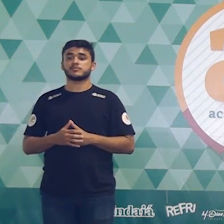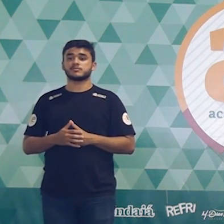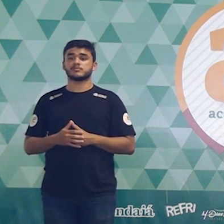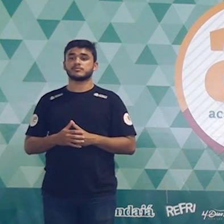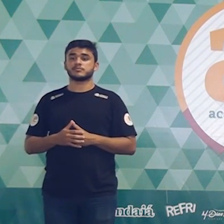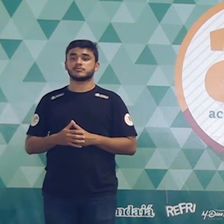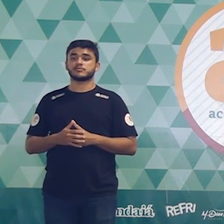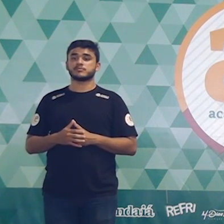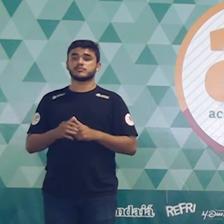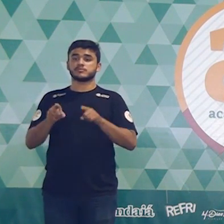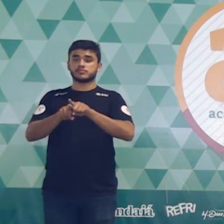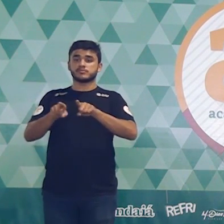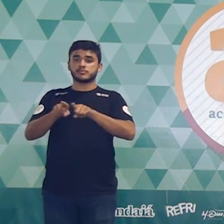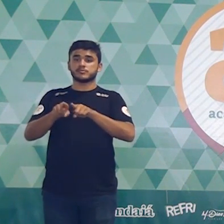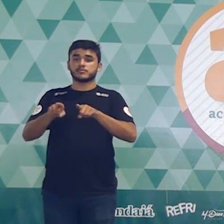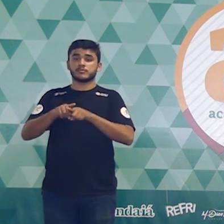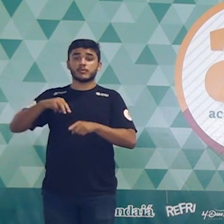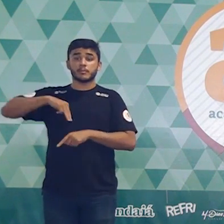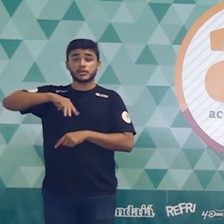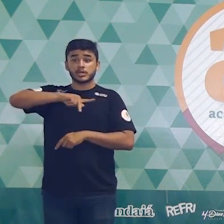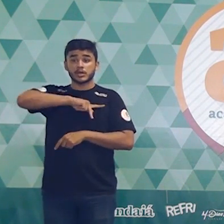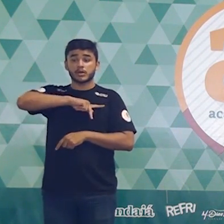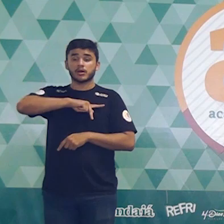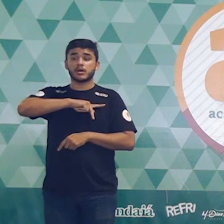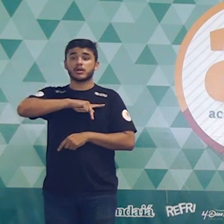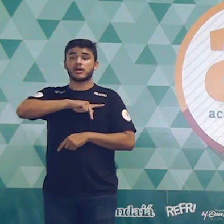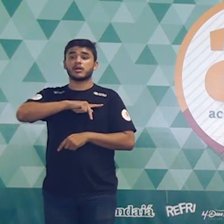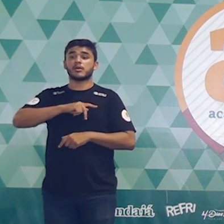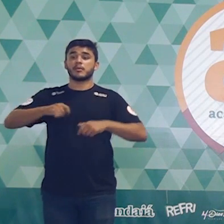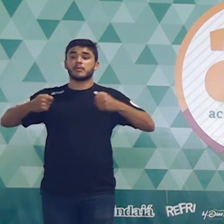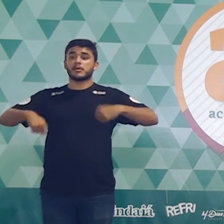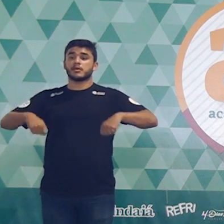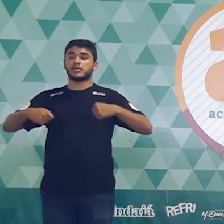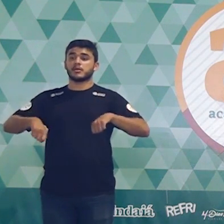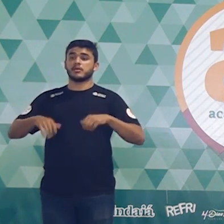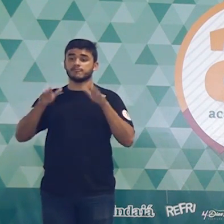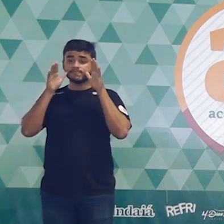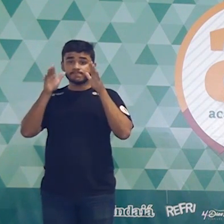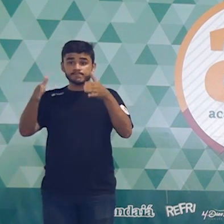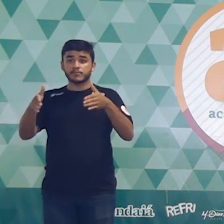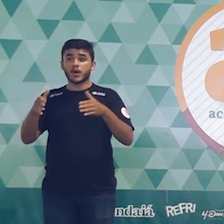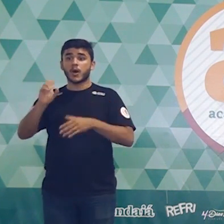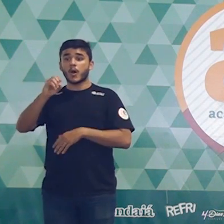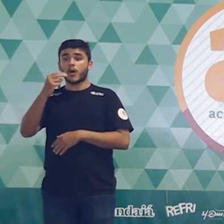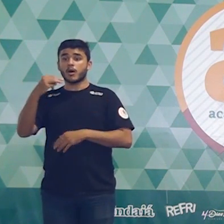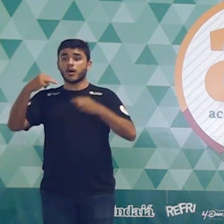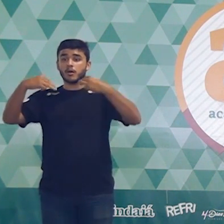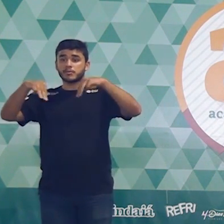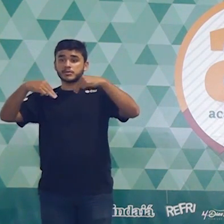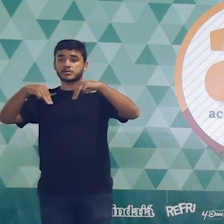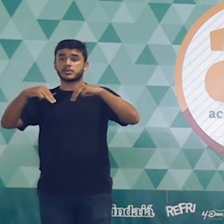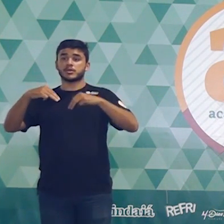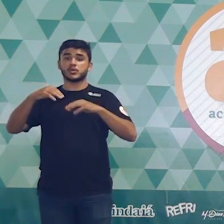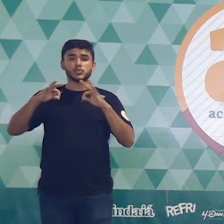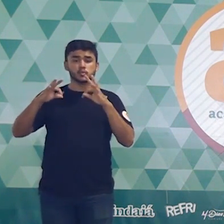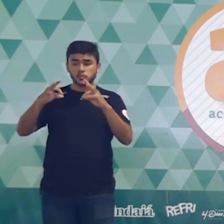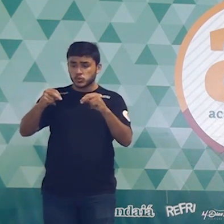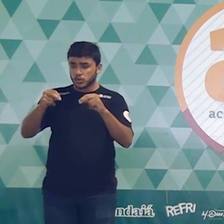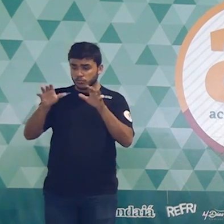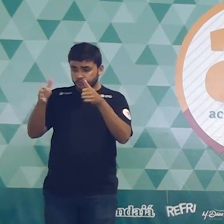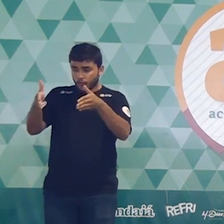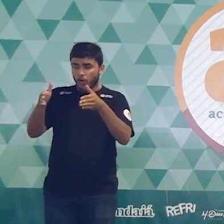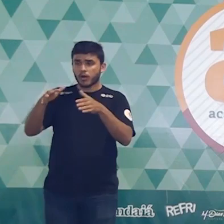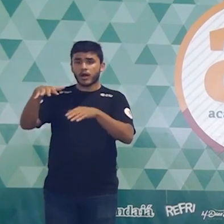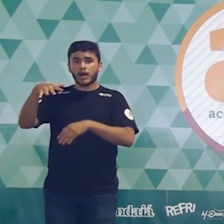que mais que a gente usa? O Ministério Público, a gente usa algum ministério específico, tudo isso compõe Estado, poder público. Vamos lá, o Estado